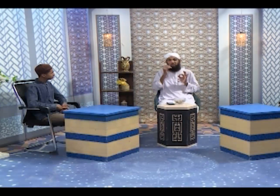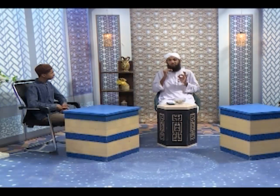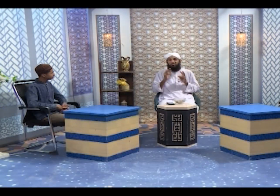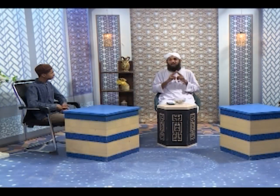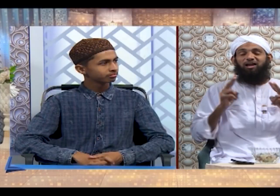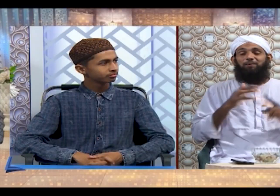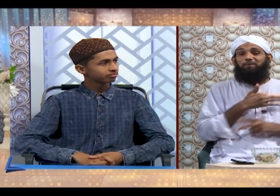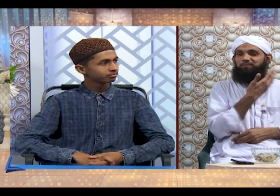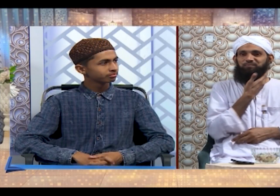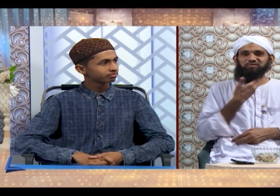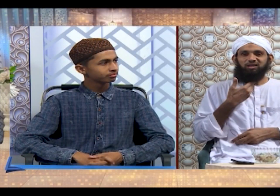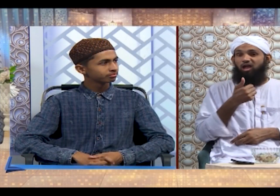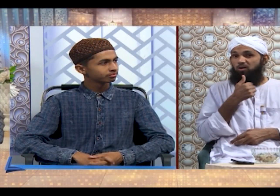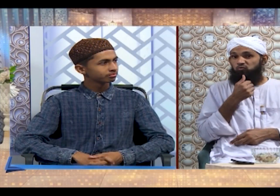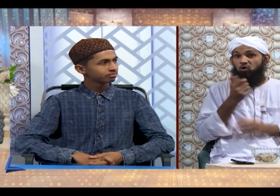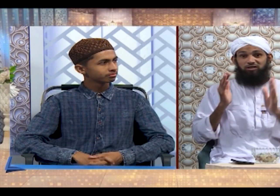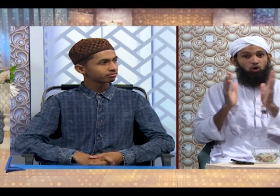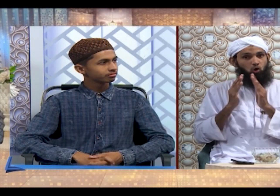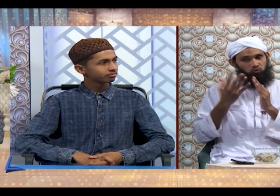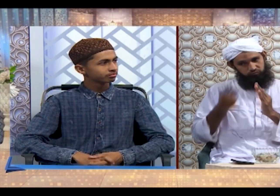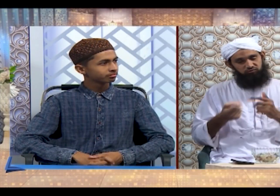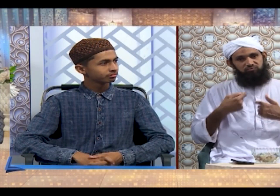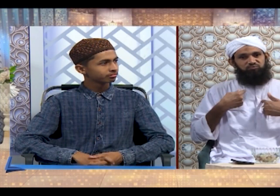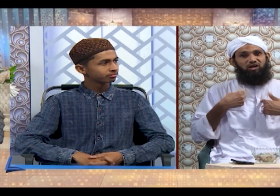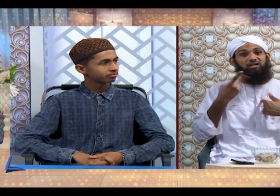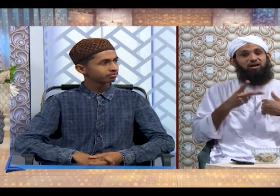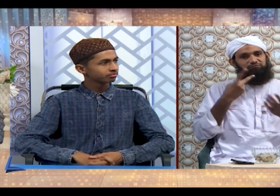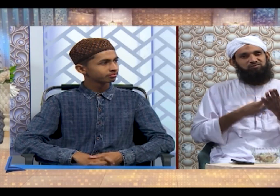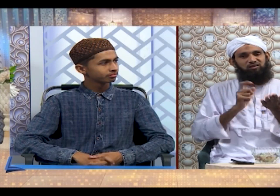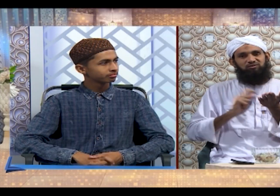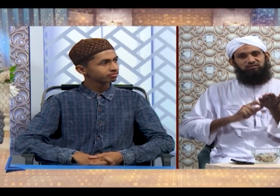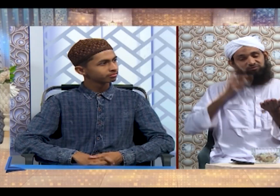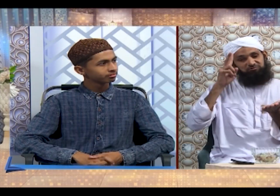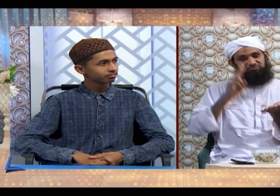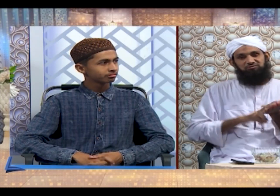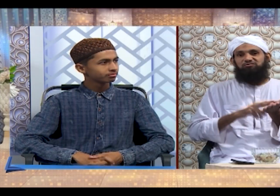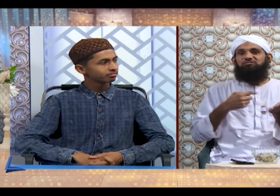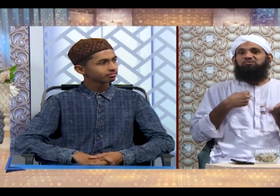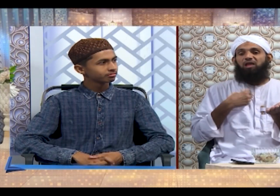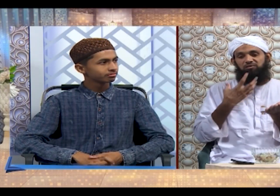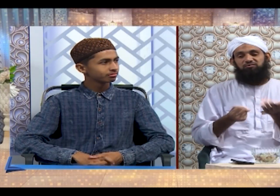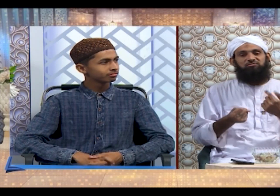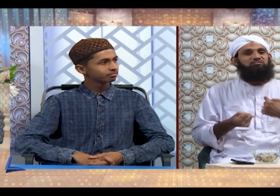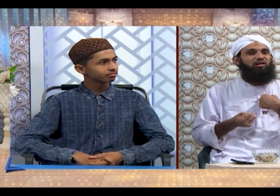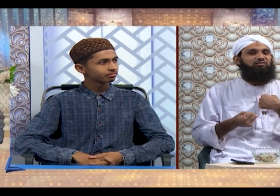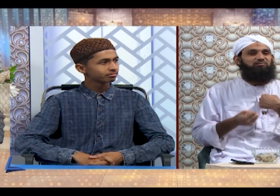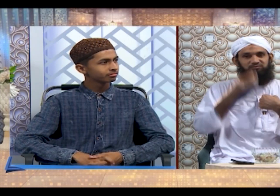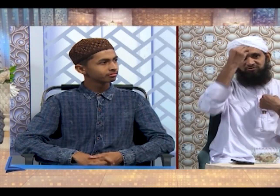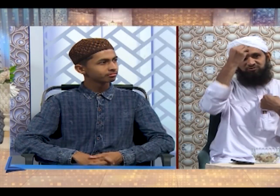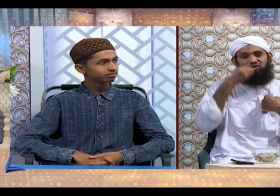لیے اپنے باپ سے لڑتی جھگڑتی، گالیاں دیتی اور بعض اوقات تو ظلم کی حدود پار کر کے صرف پیسوں